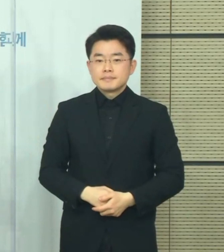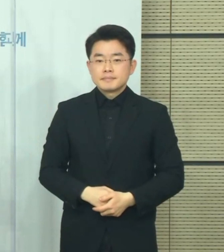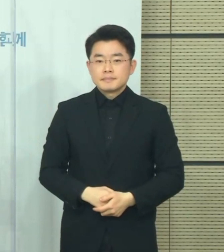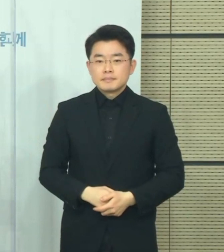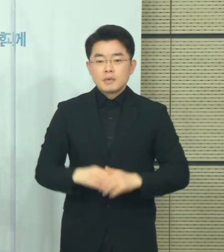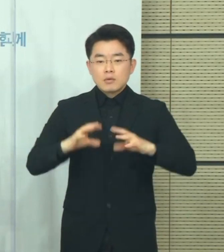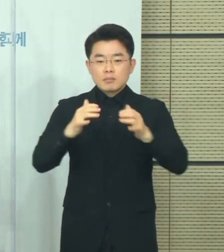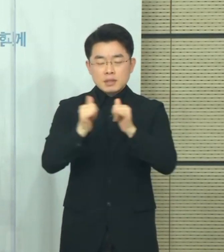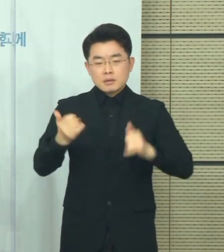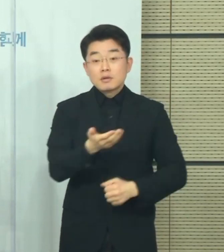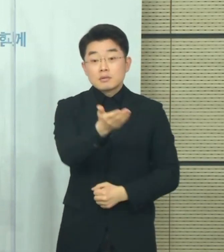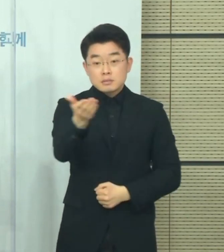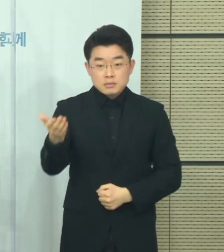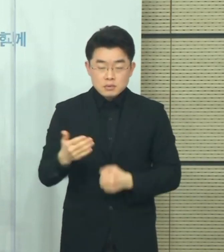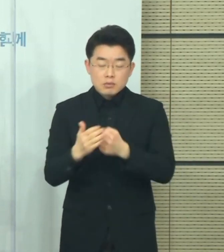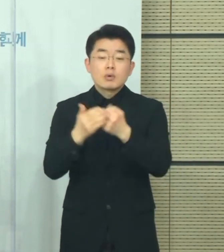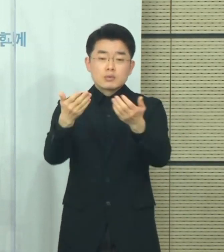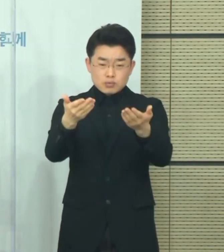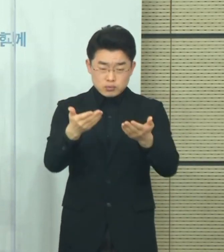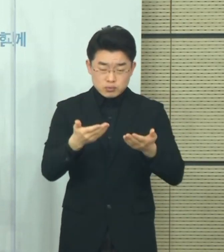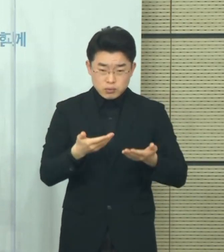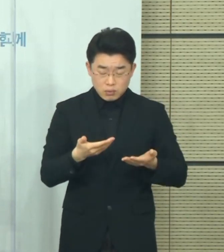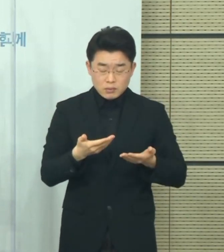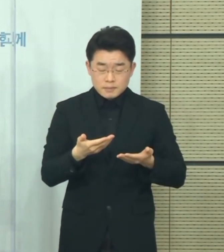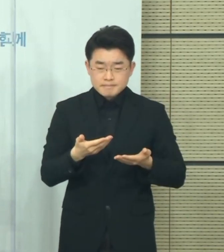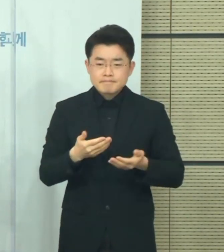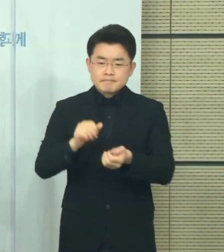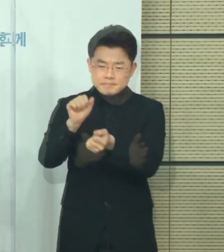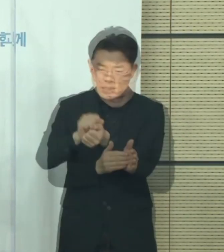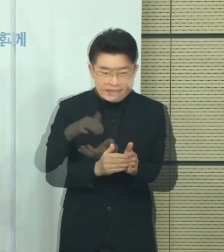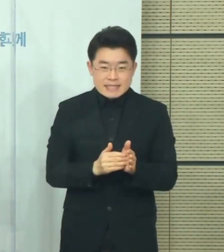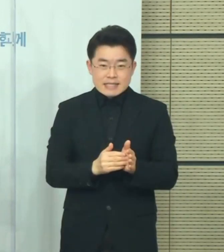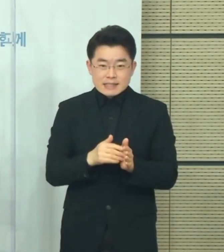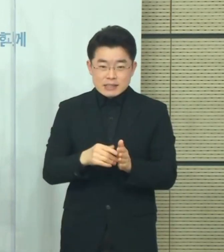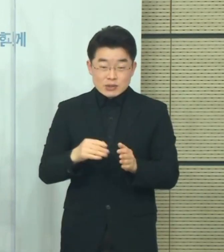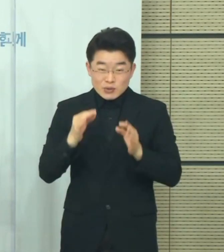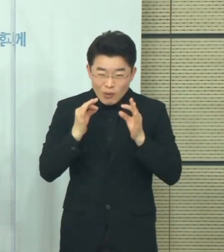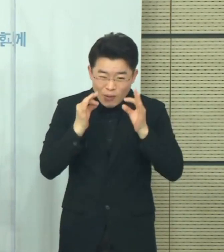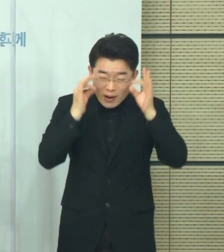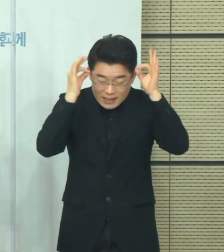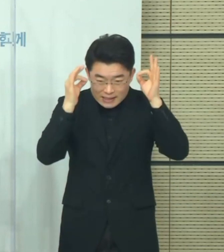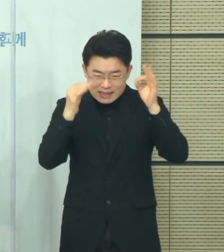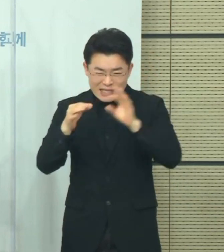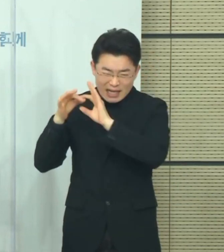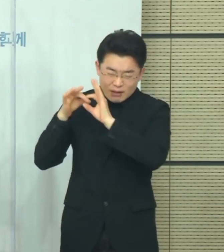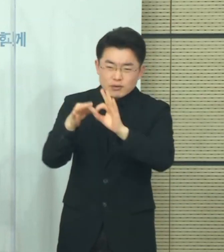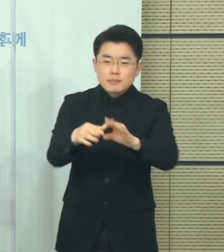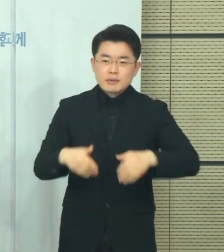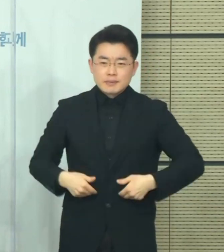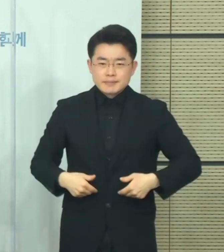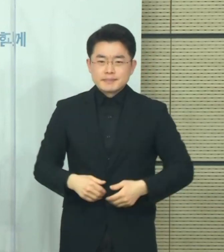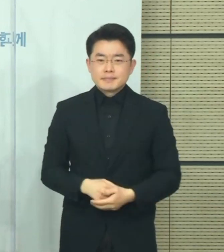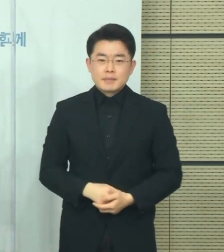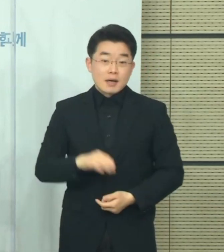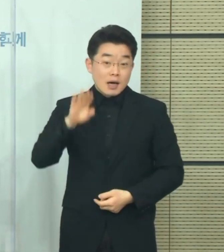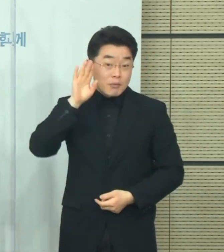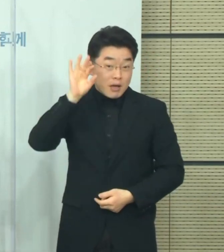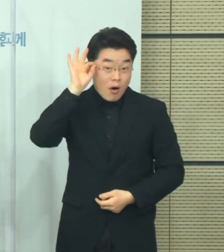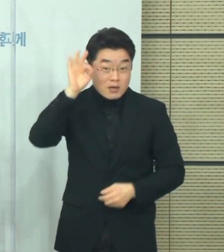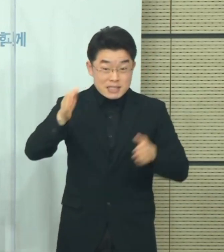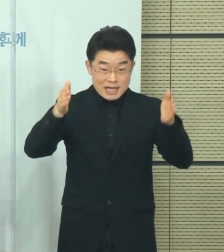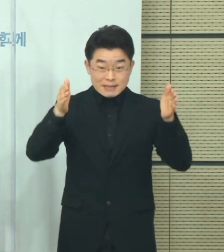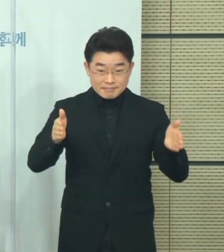여러분의 노래기 환자 감소세를 만들어낸 것입니다 특히 앞으로 열흘 남짓에 기간은 보다